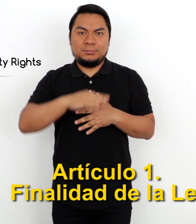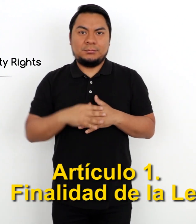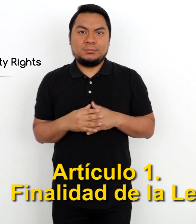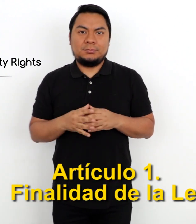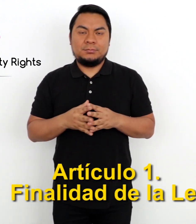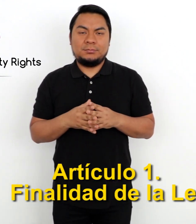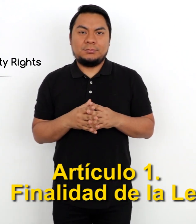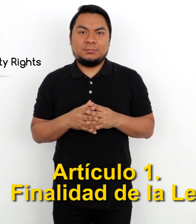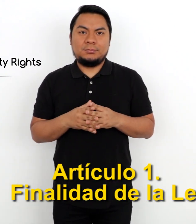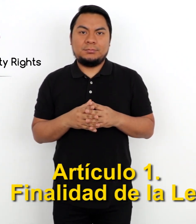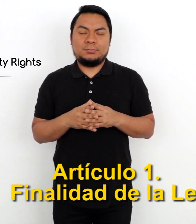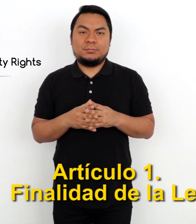ARTÍCULO 1